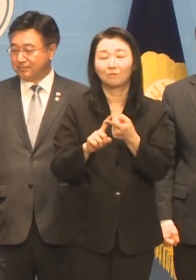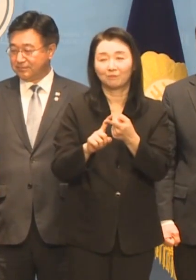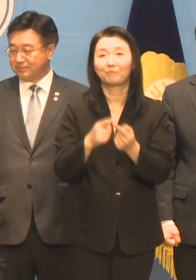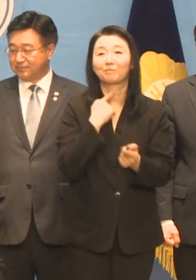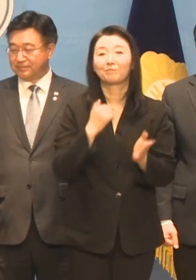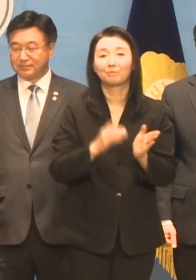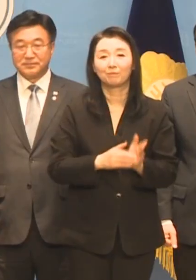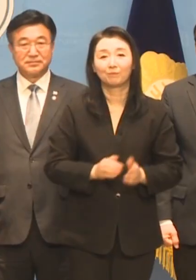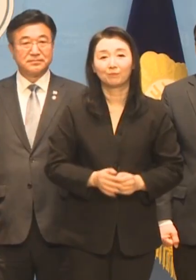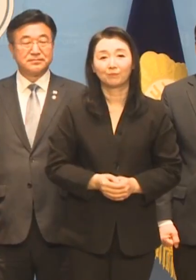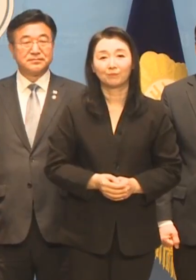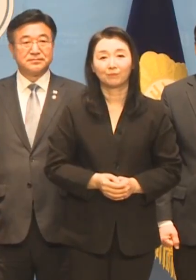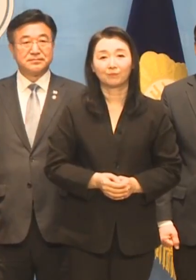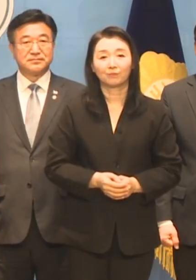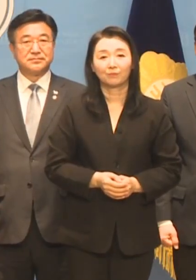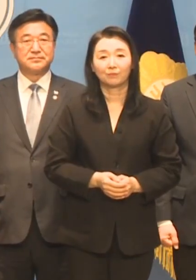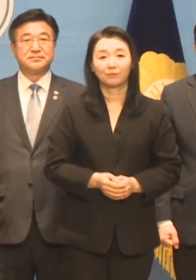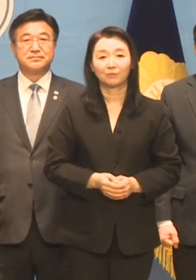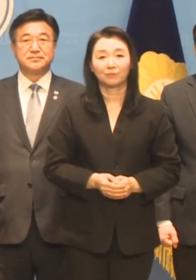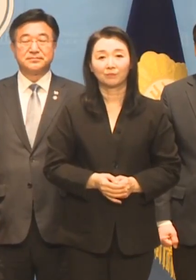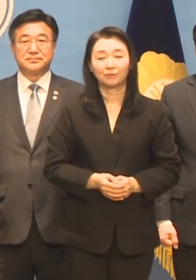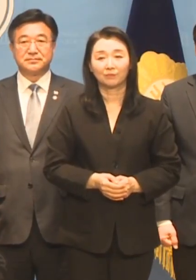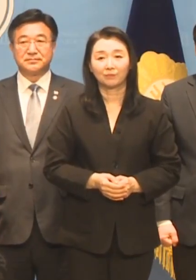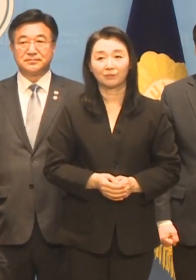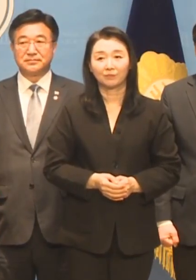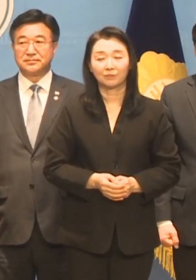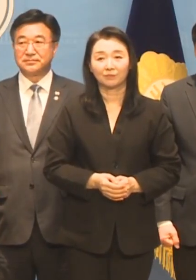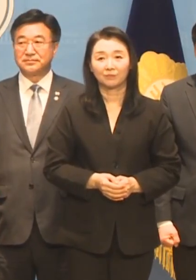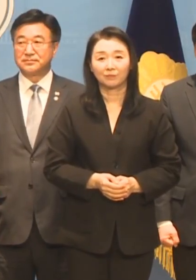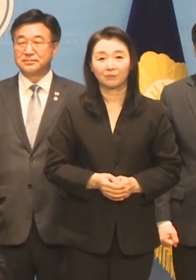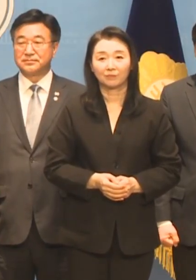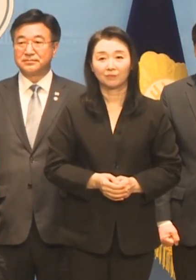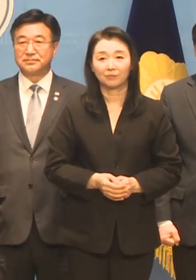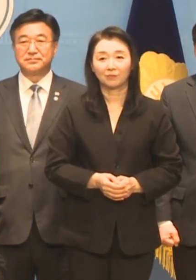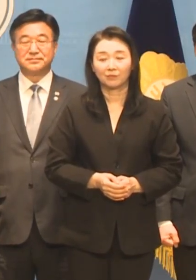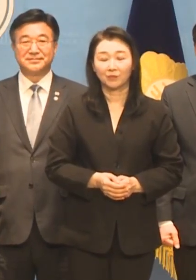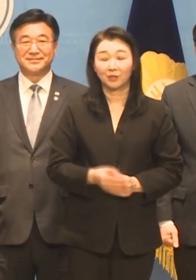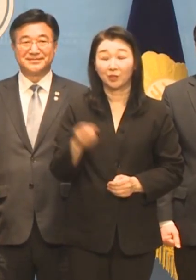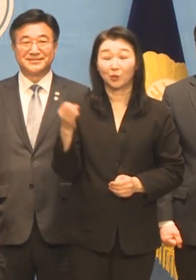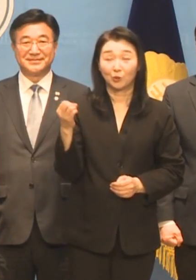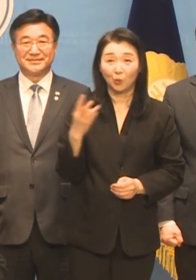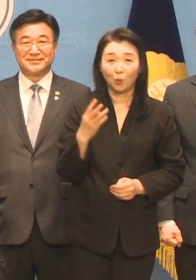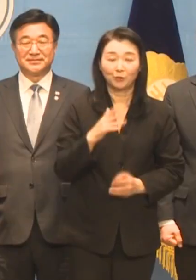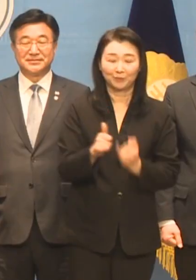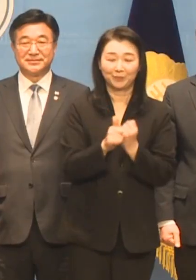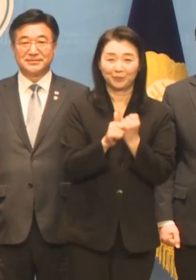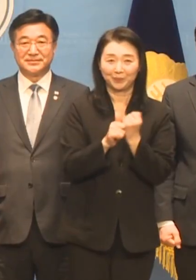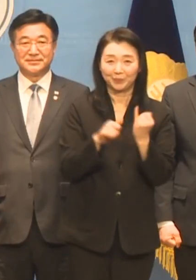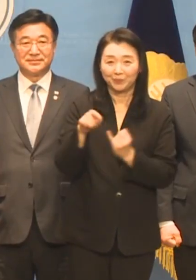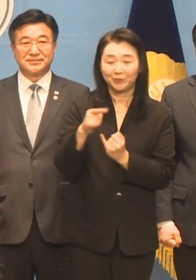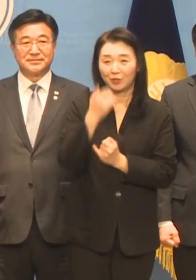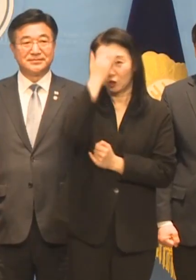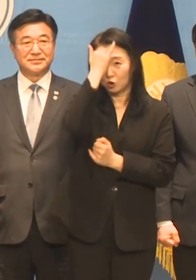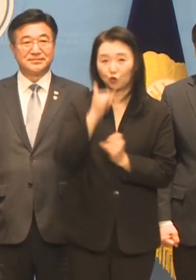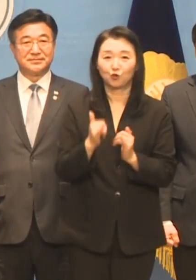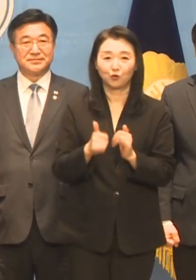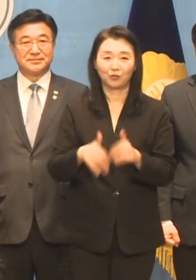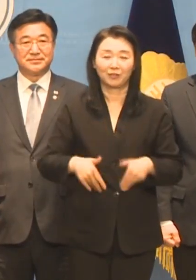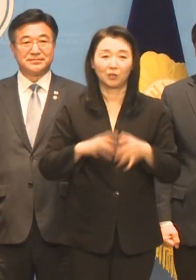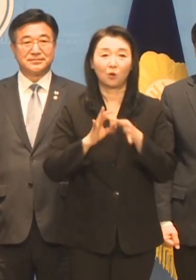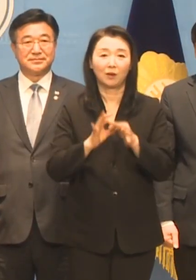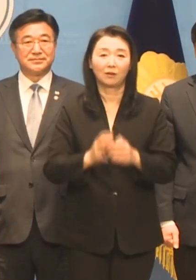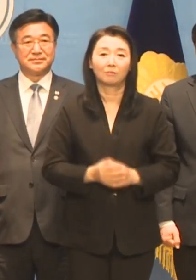역임하셨고 또 제 처가 동네인 우리 충청의 인물이십니다.